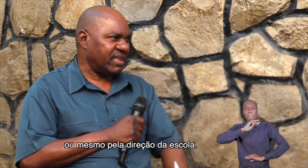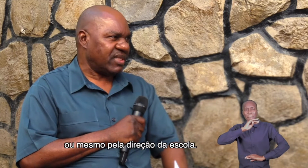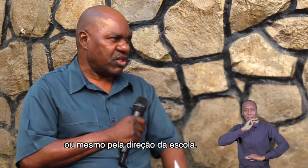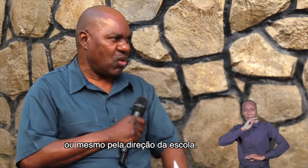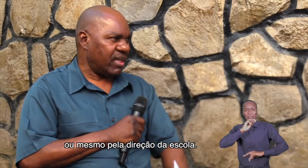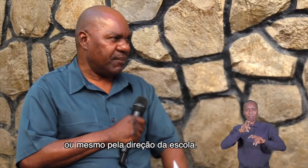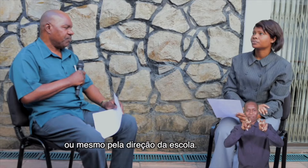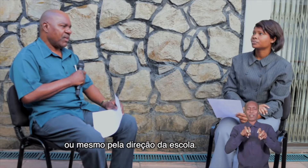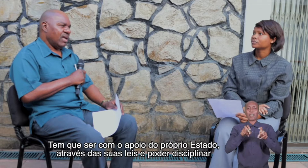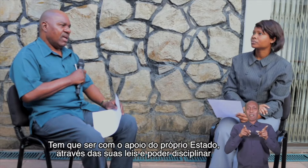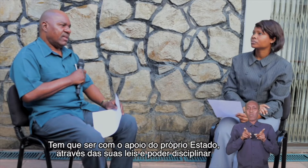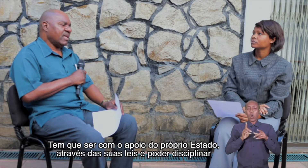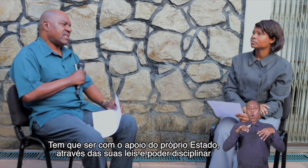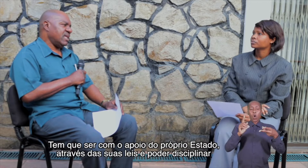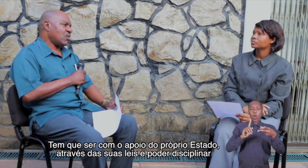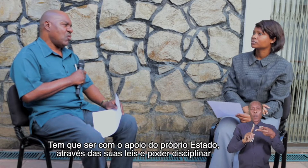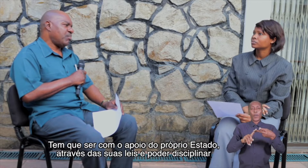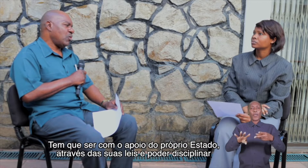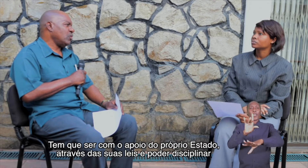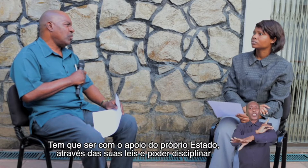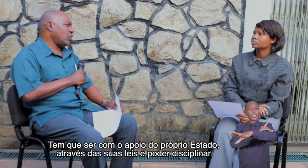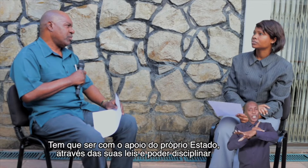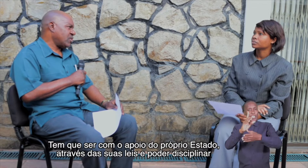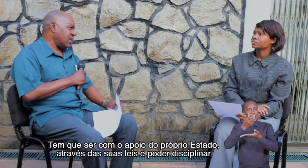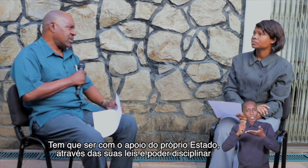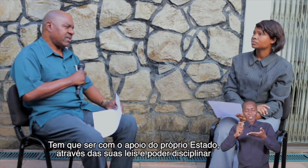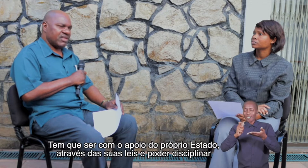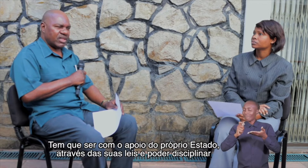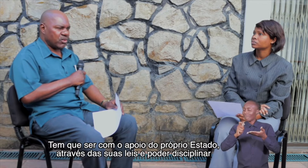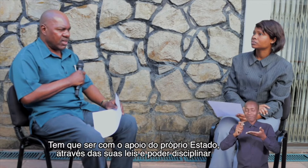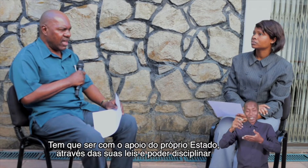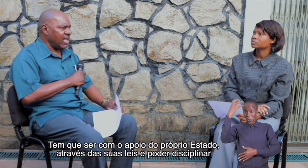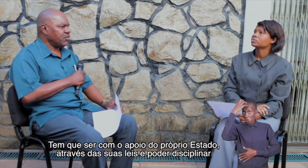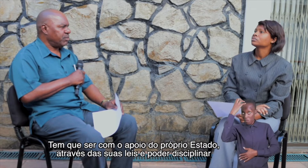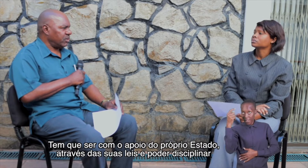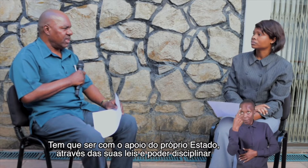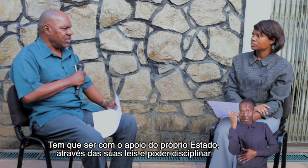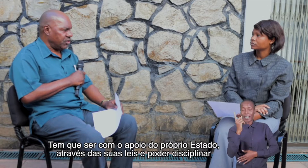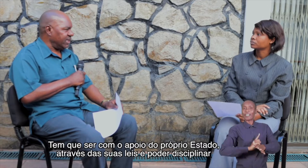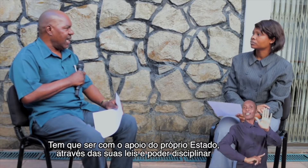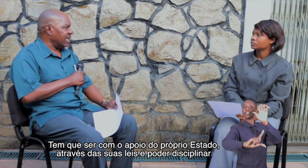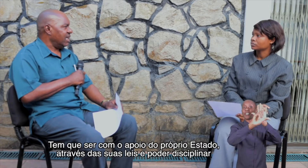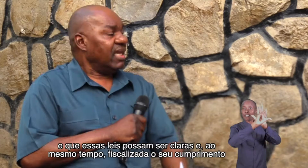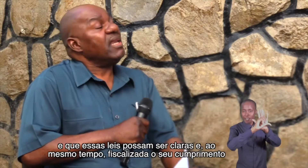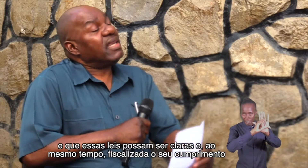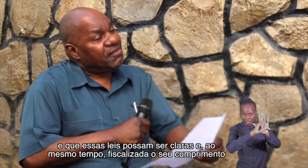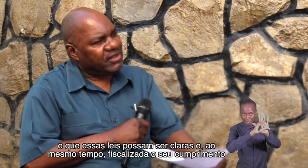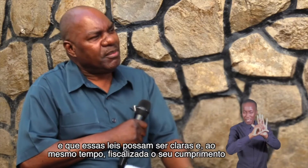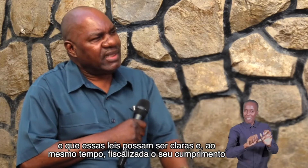direção da escola. Tem que ser com o apoio do próprio Estado, através das suas leis, para poder disciplinar. E que efetivamente